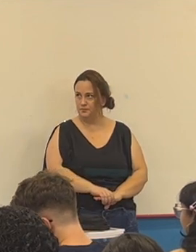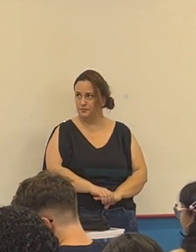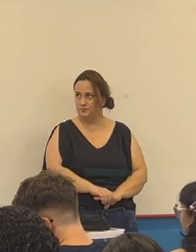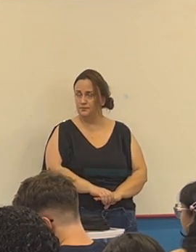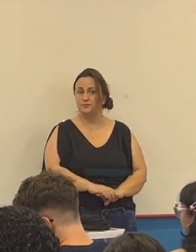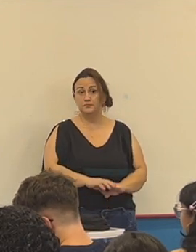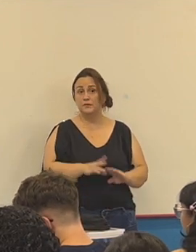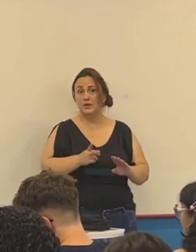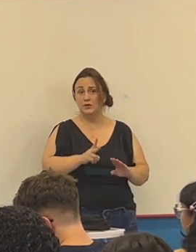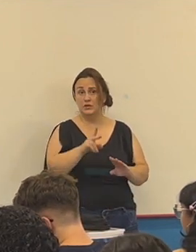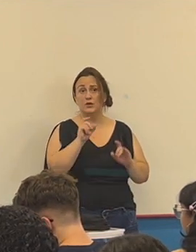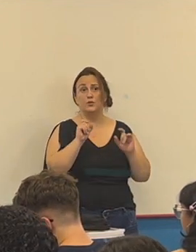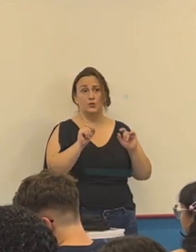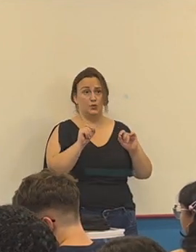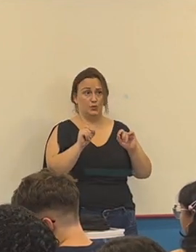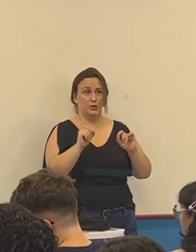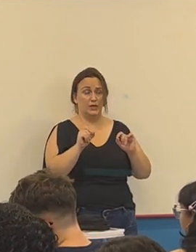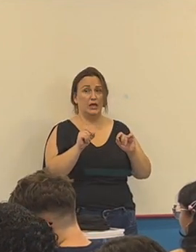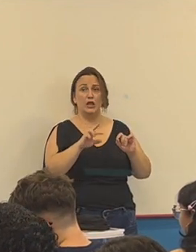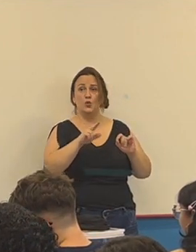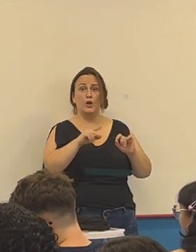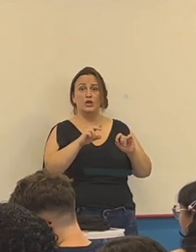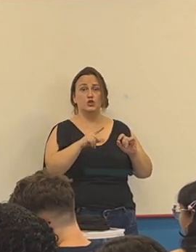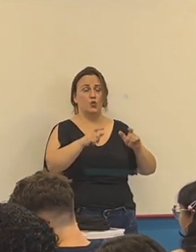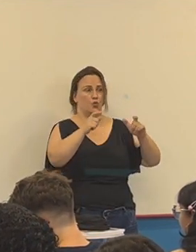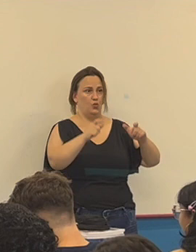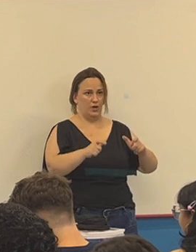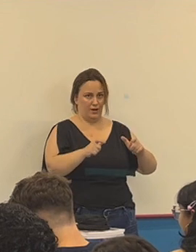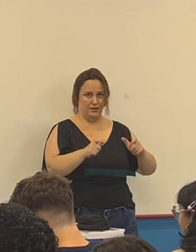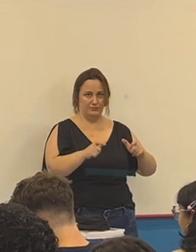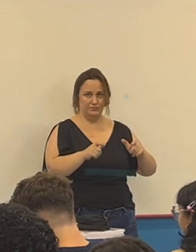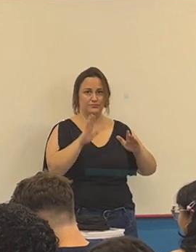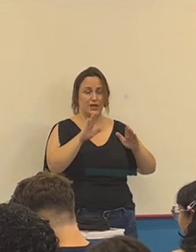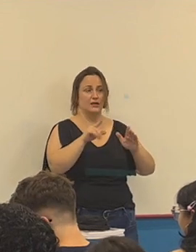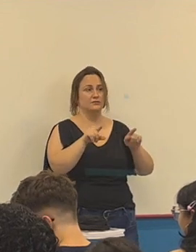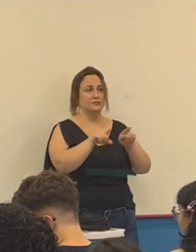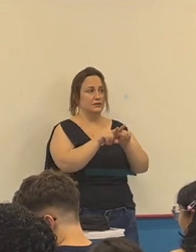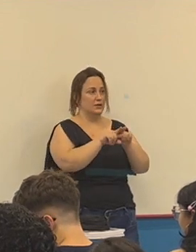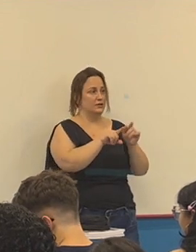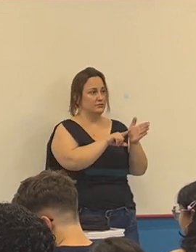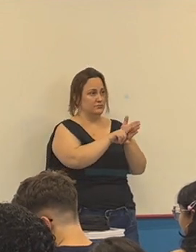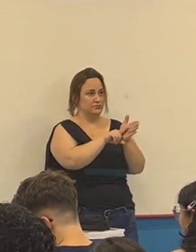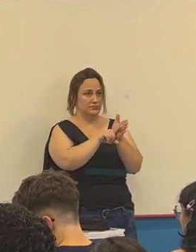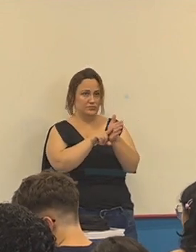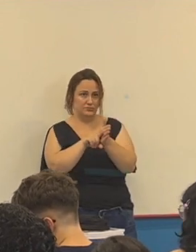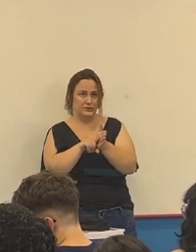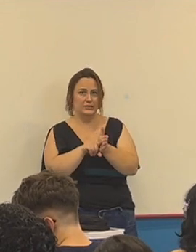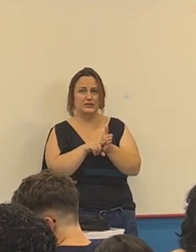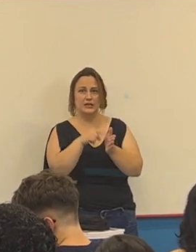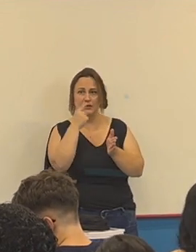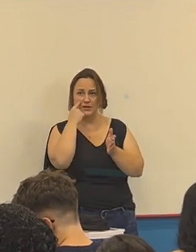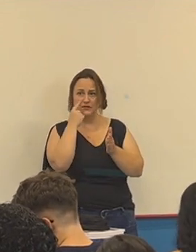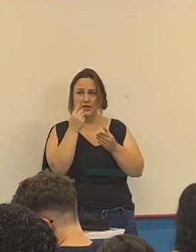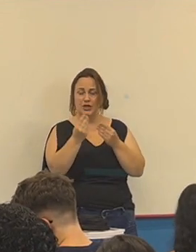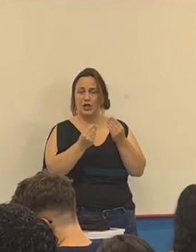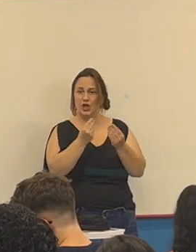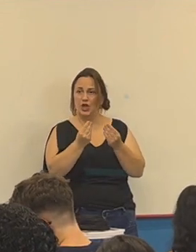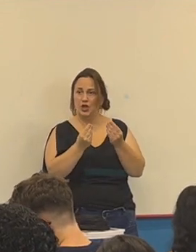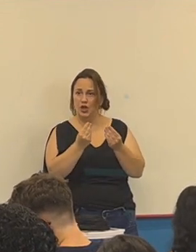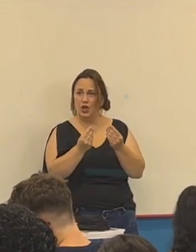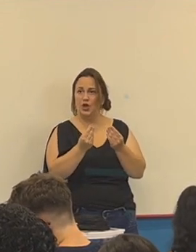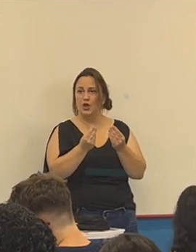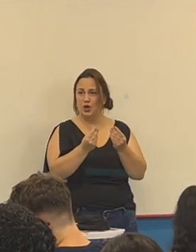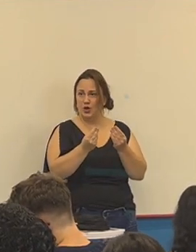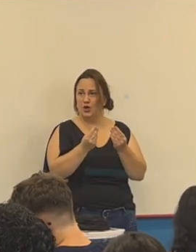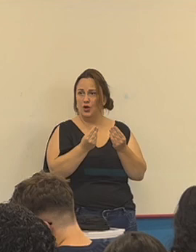dentro, entendeu? Então, além de buscar o espaço em si, tem toda uma pesquisa de buscar espaços